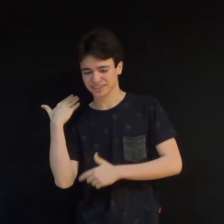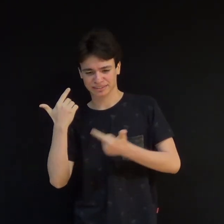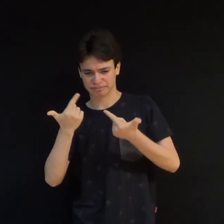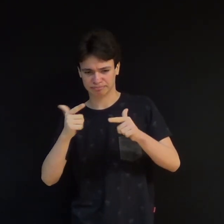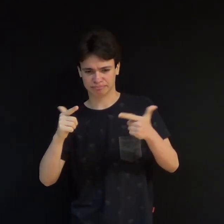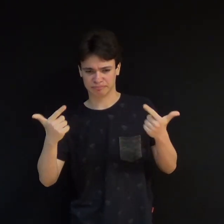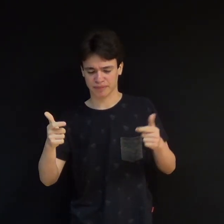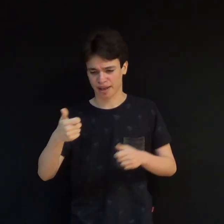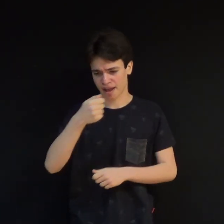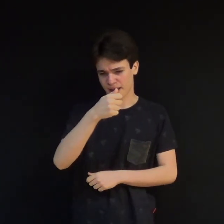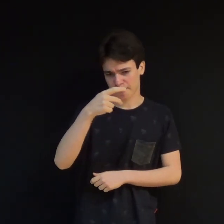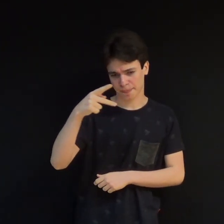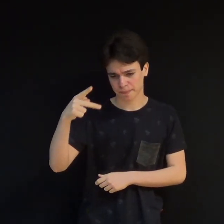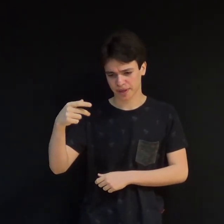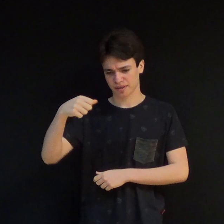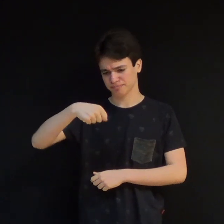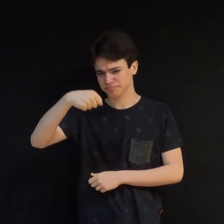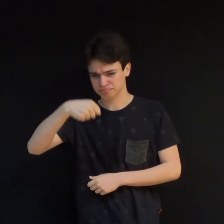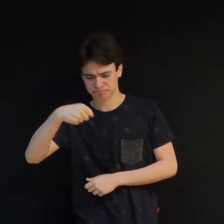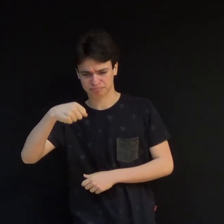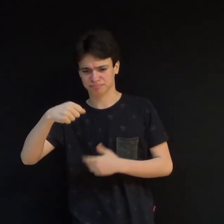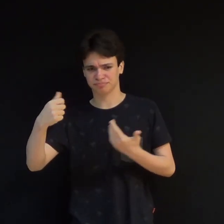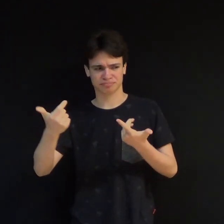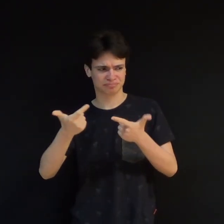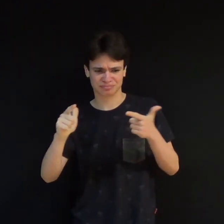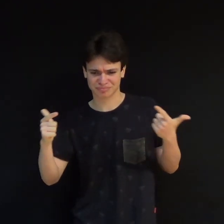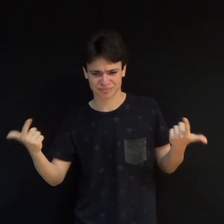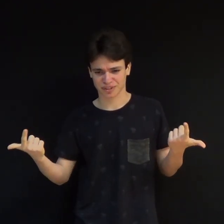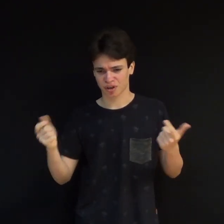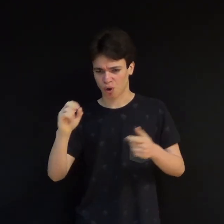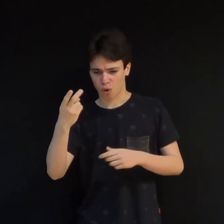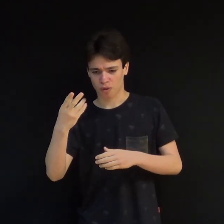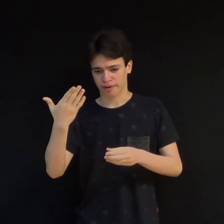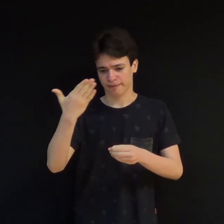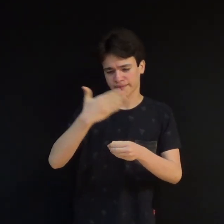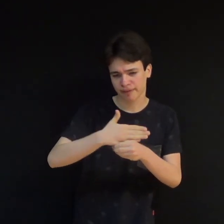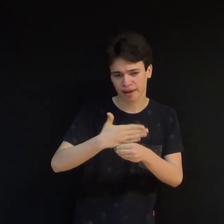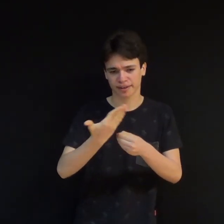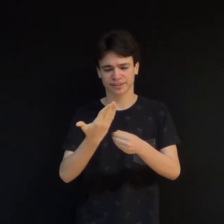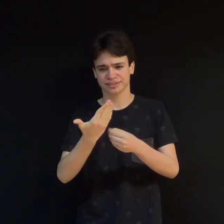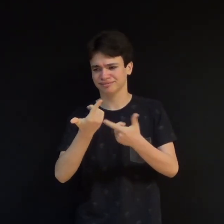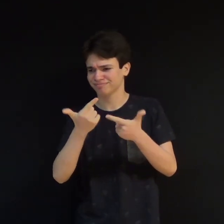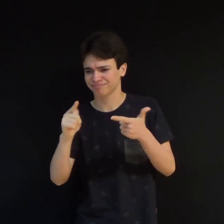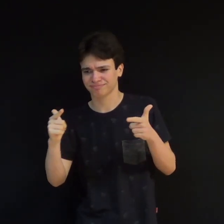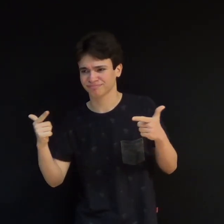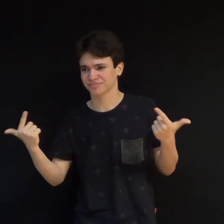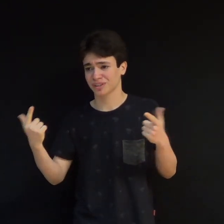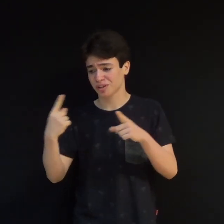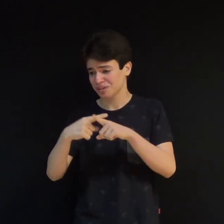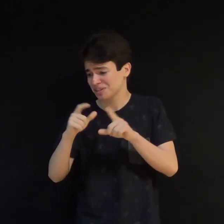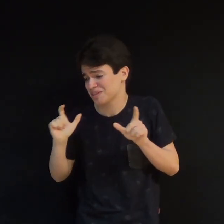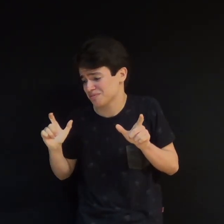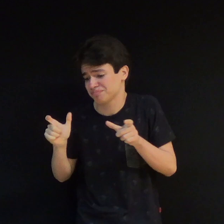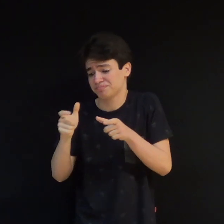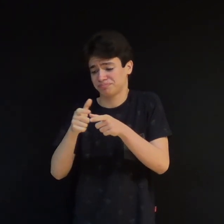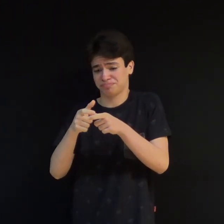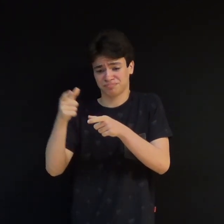passageiros nem tão-pouco táxi e tão pequena e pacata cidade canadense